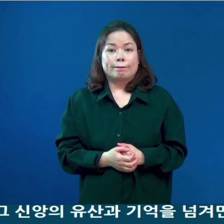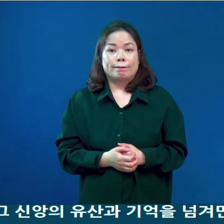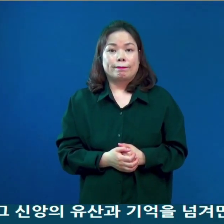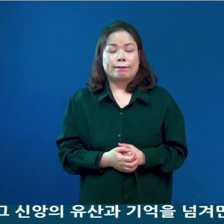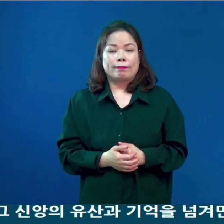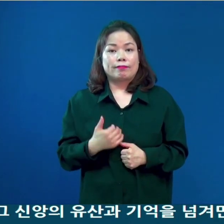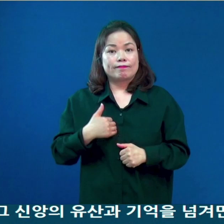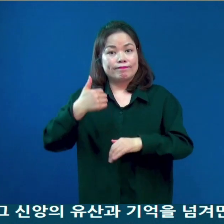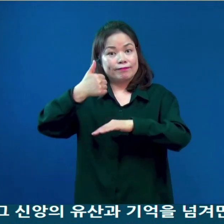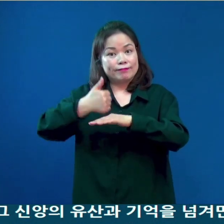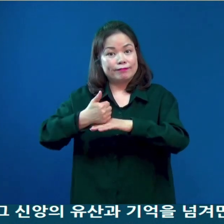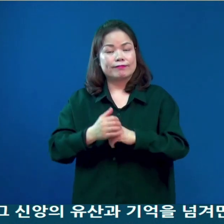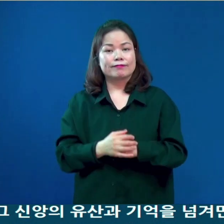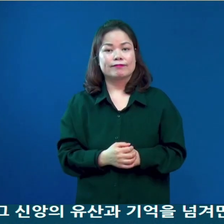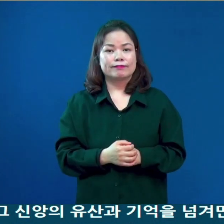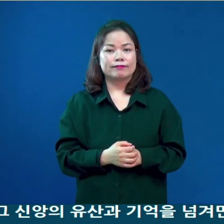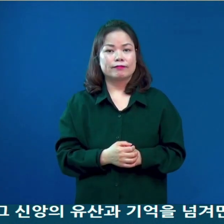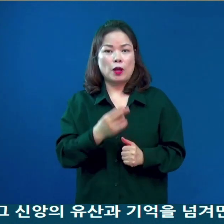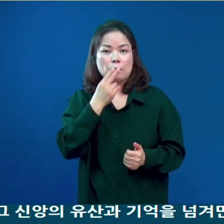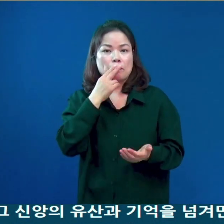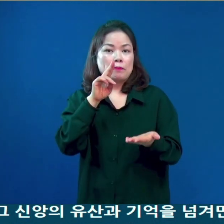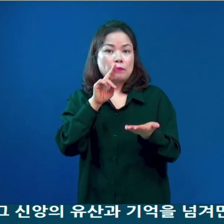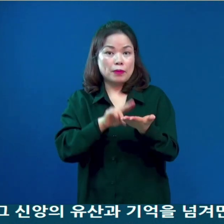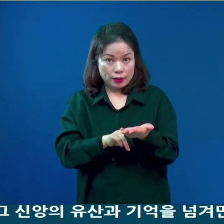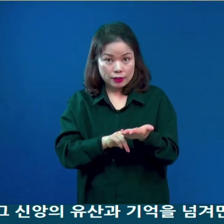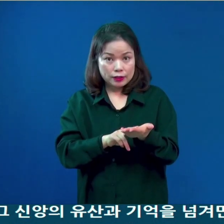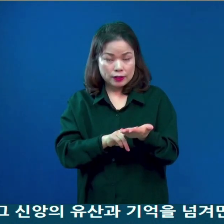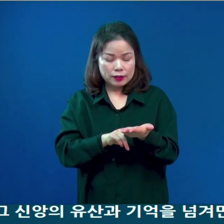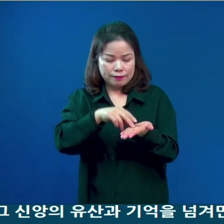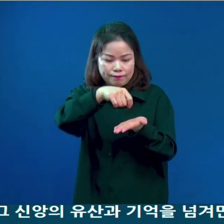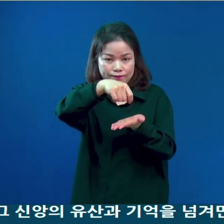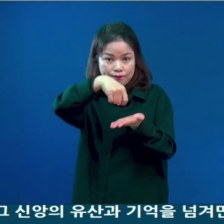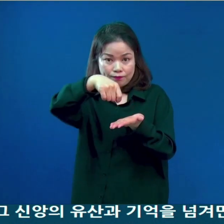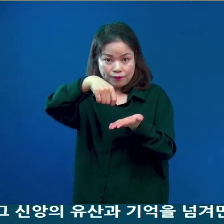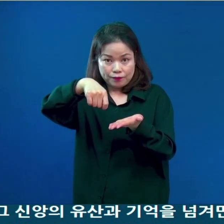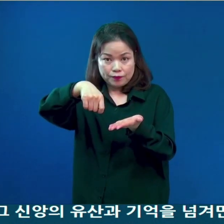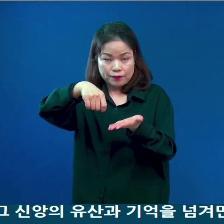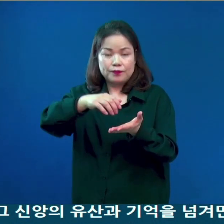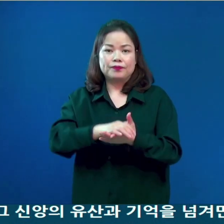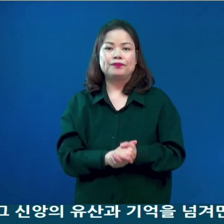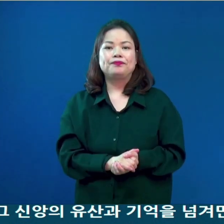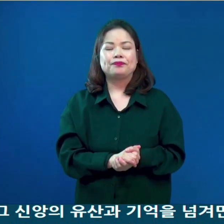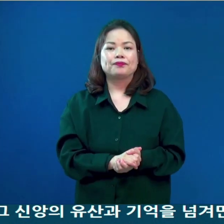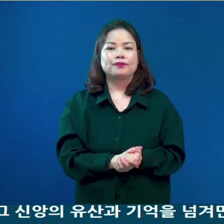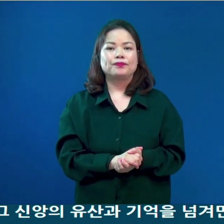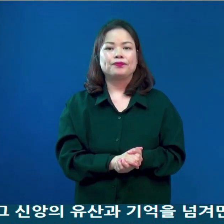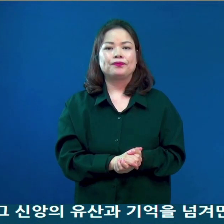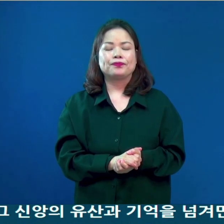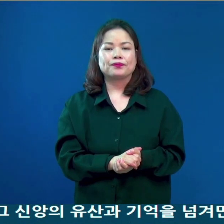제가 마지막으로 편지를 하나 작성해 봤습니다.